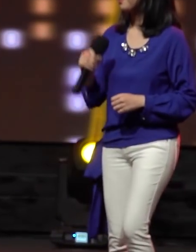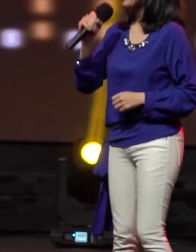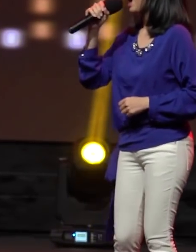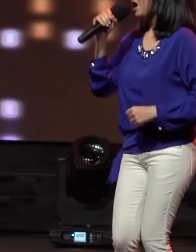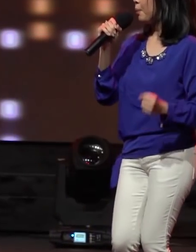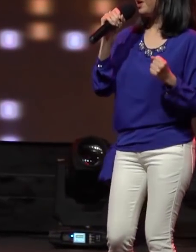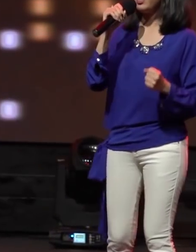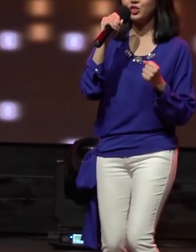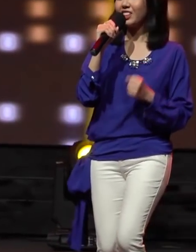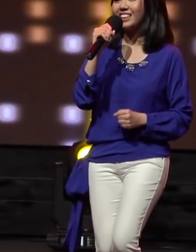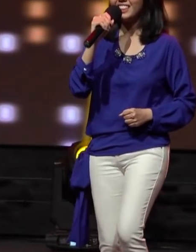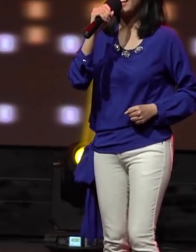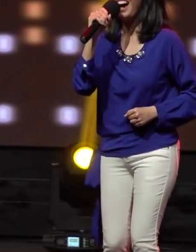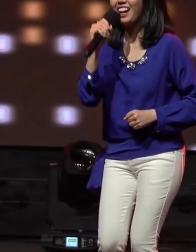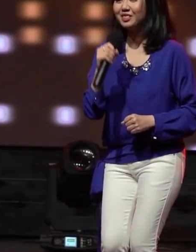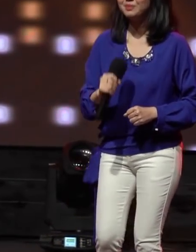bersuka cita,